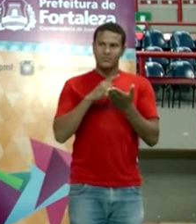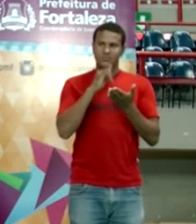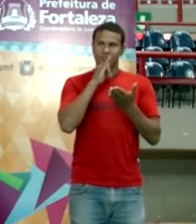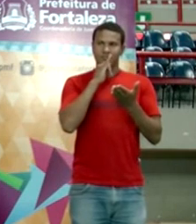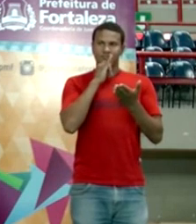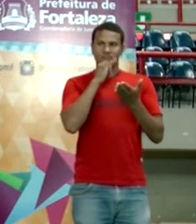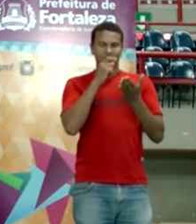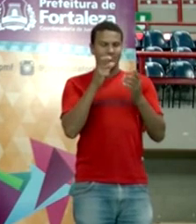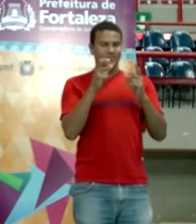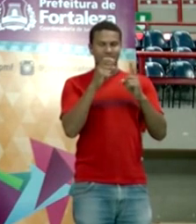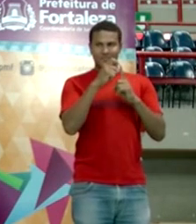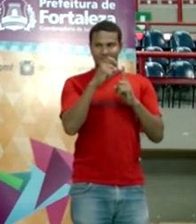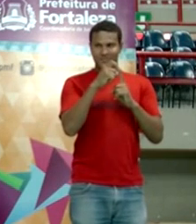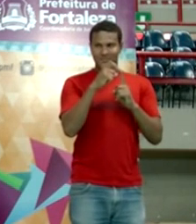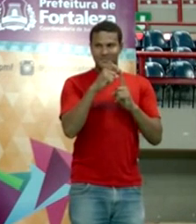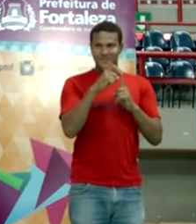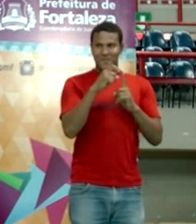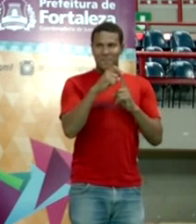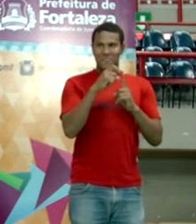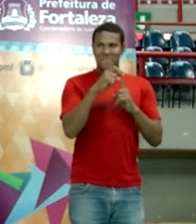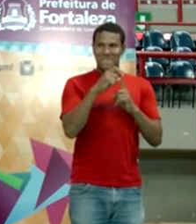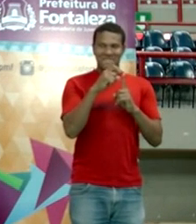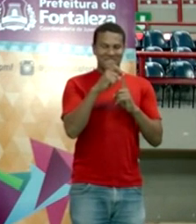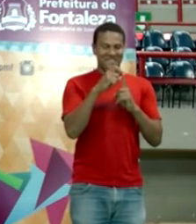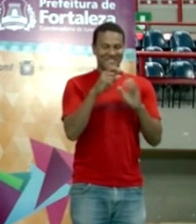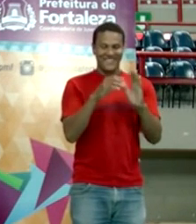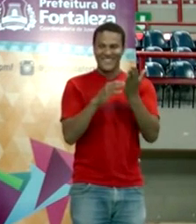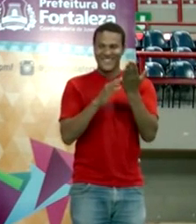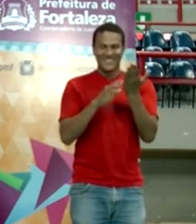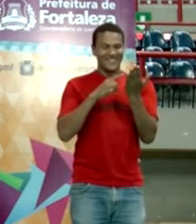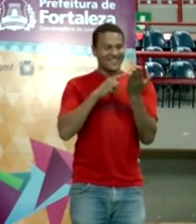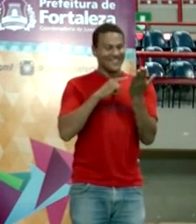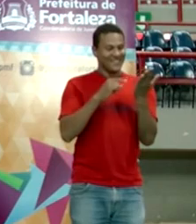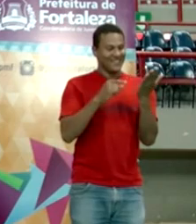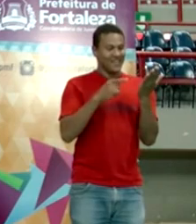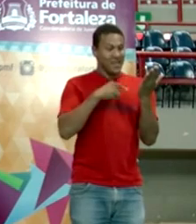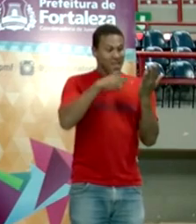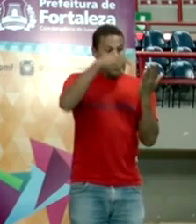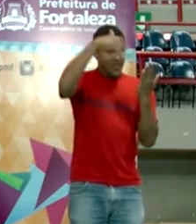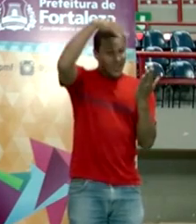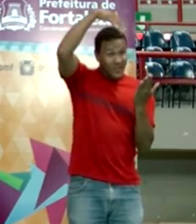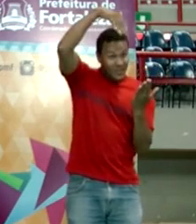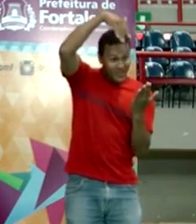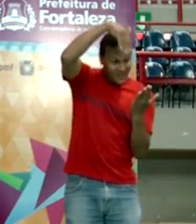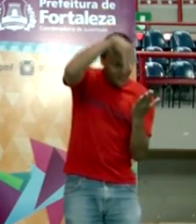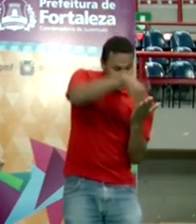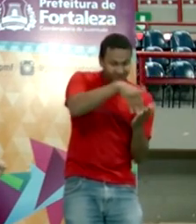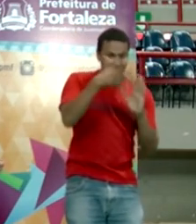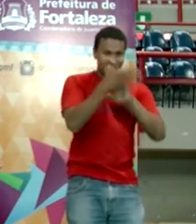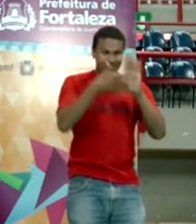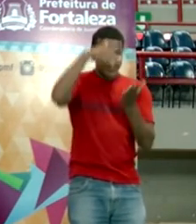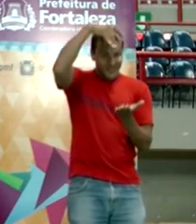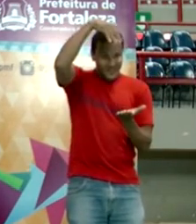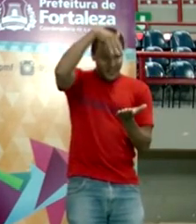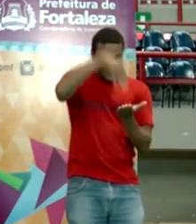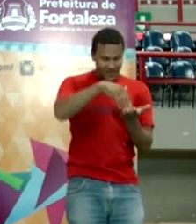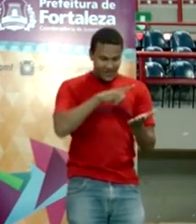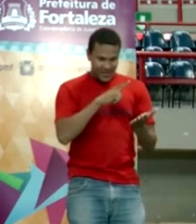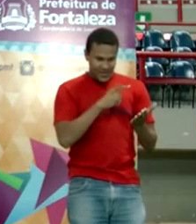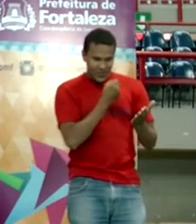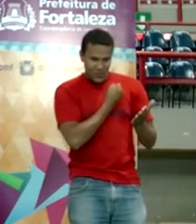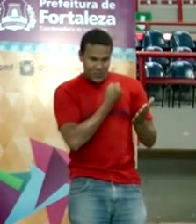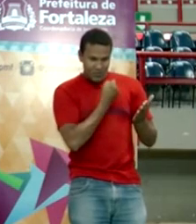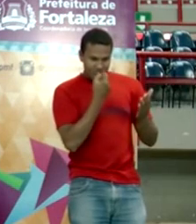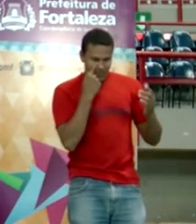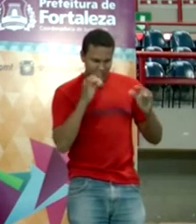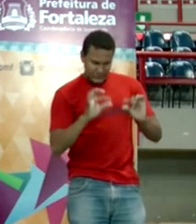uma palavra vem um número. E lá no rodapé da mesma página, vem o mesmo número que traz